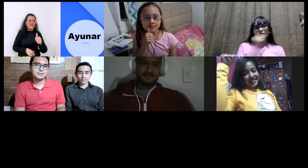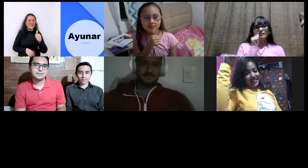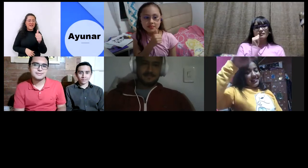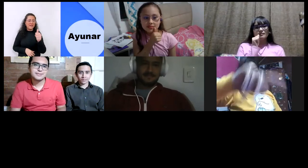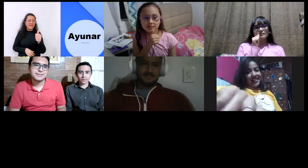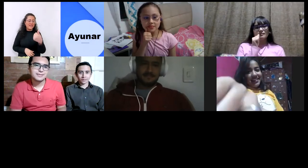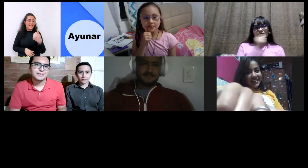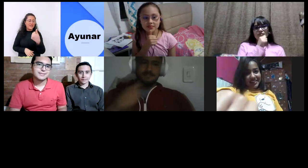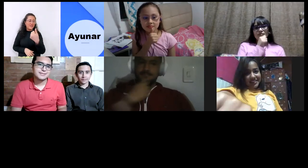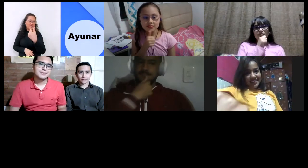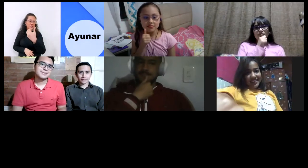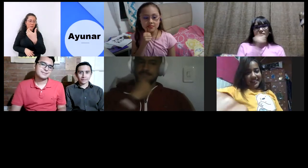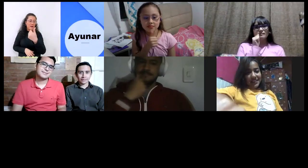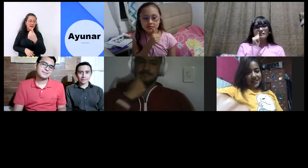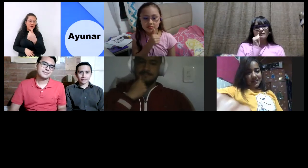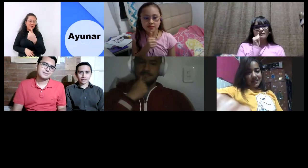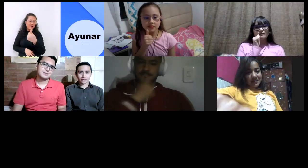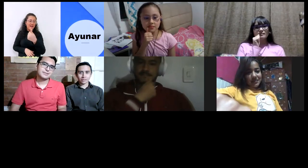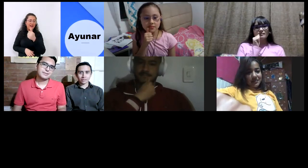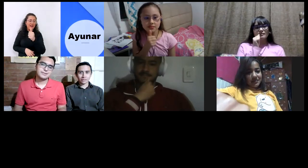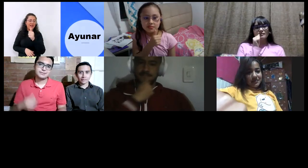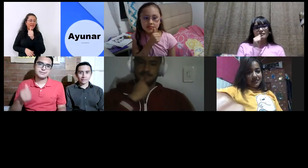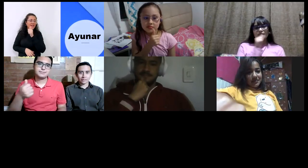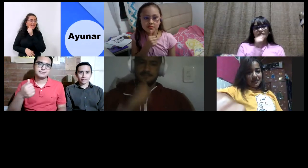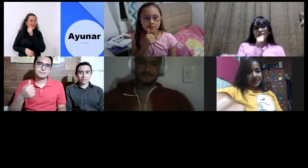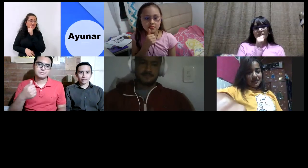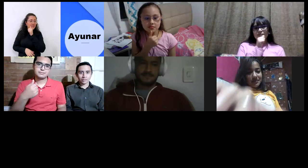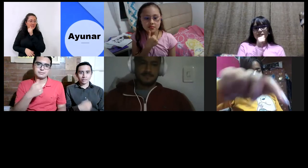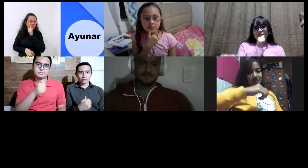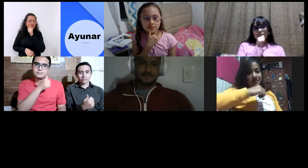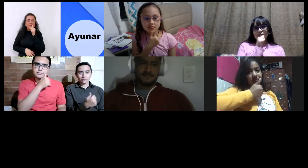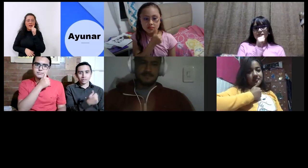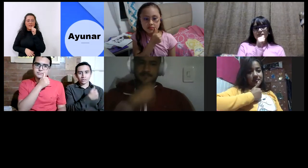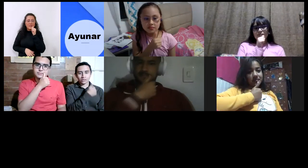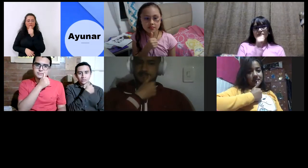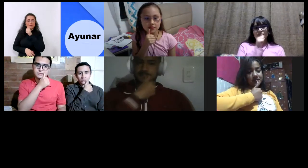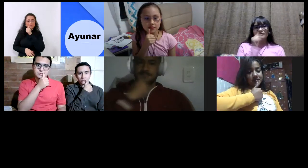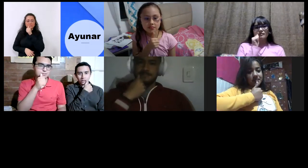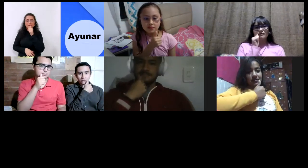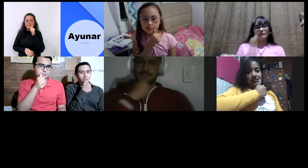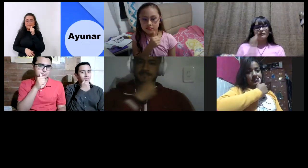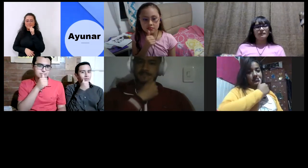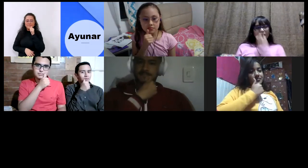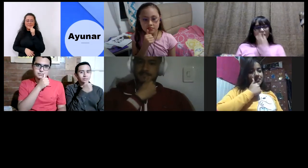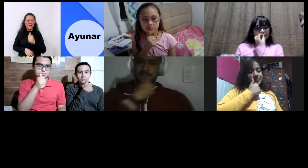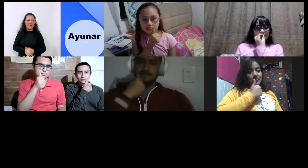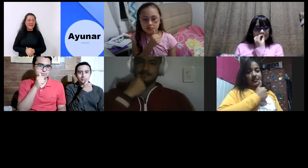Ayunar. Viene otra vez como la A y de un lado al otro. Con la boca